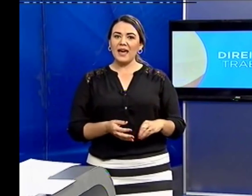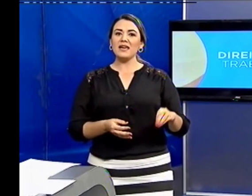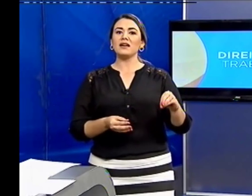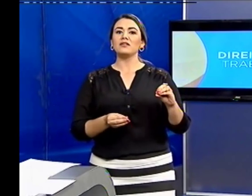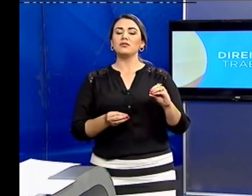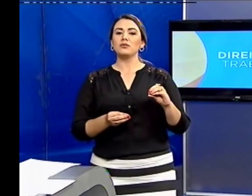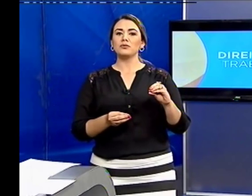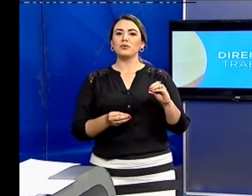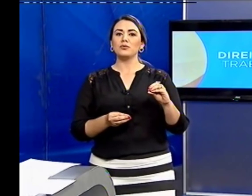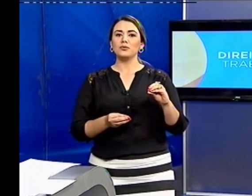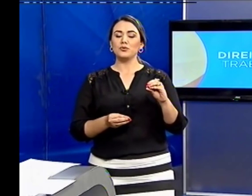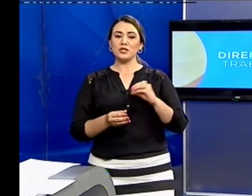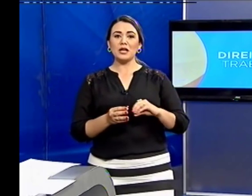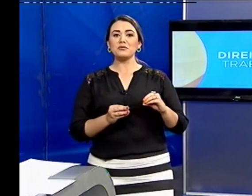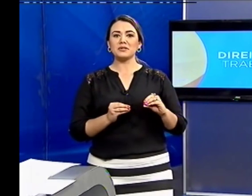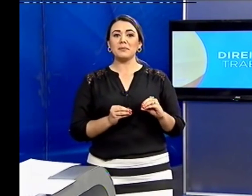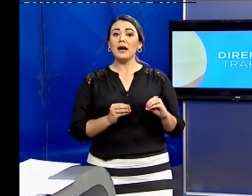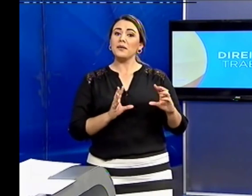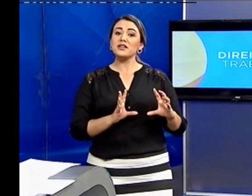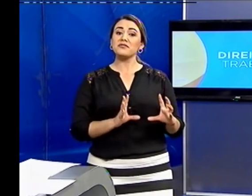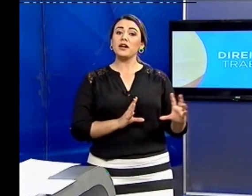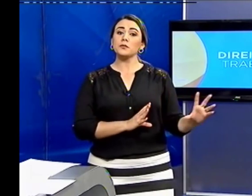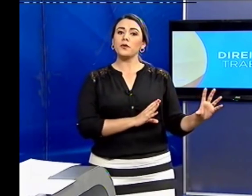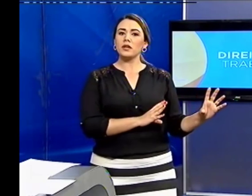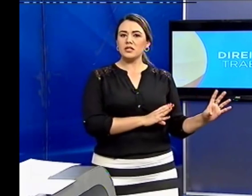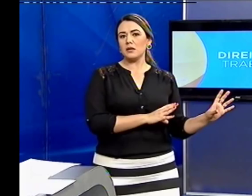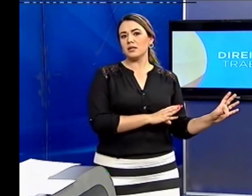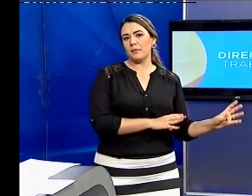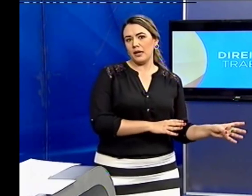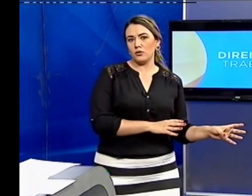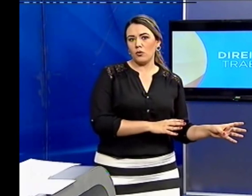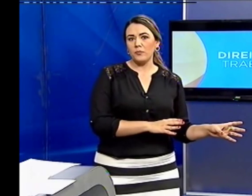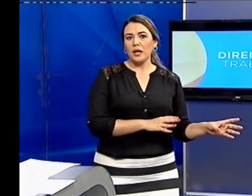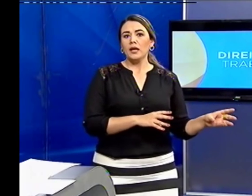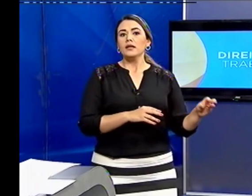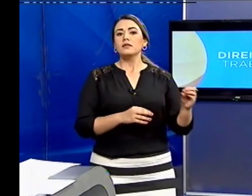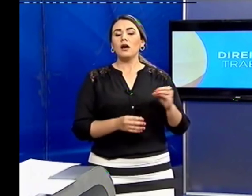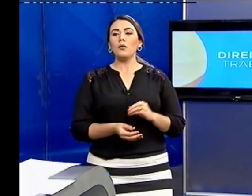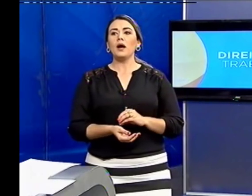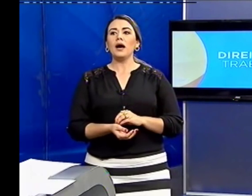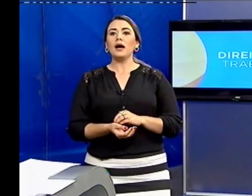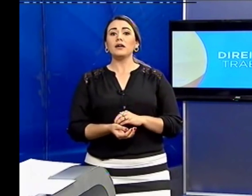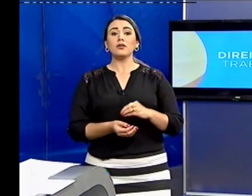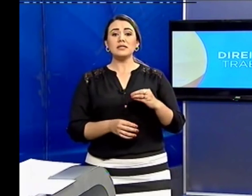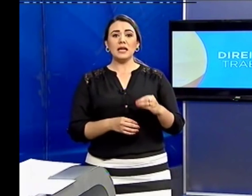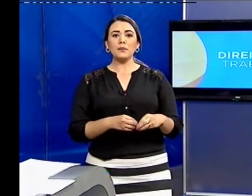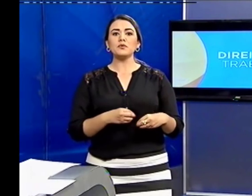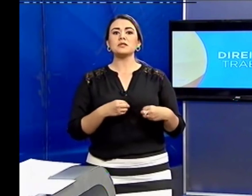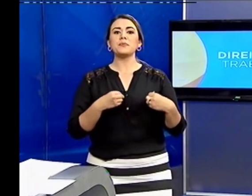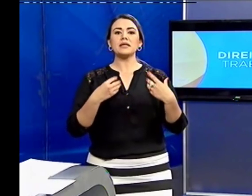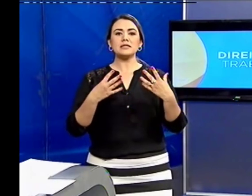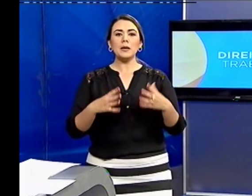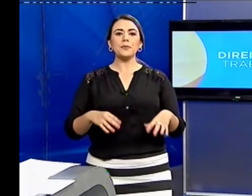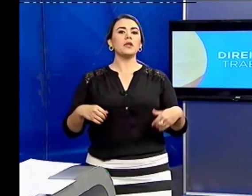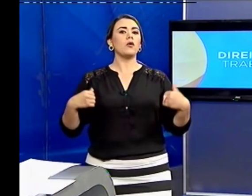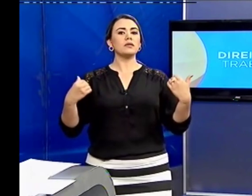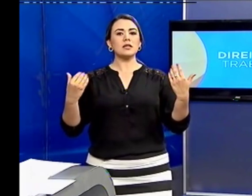ideia do direito do trabalho é, de fato, proteger o trabalhador. Então, nós temos princípio da condição